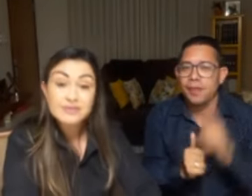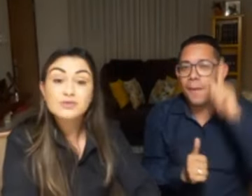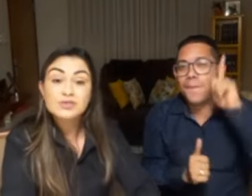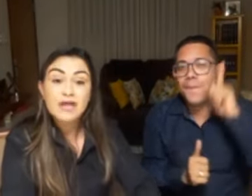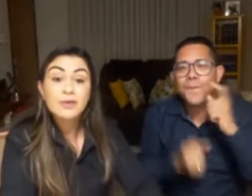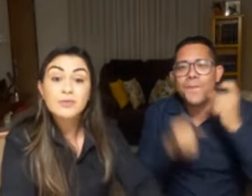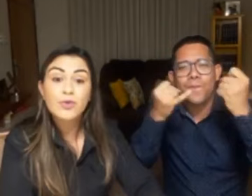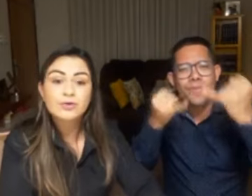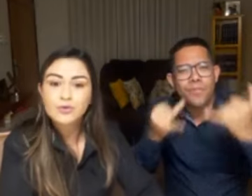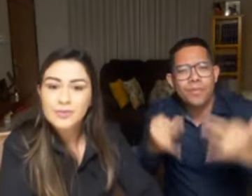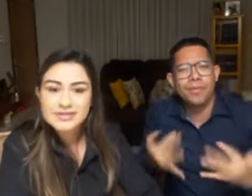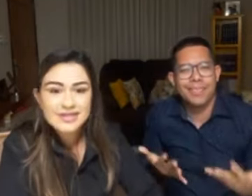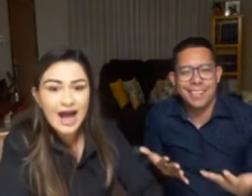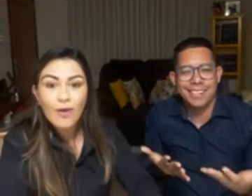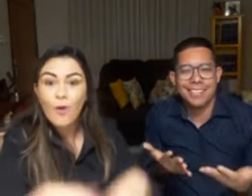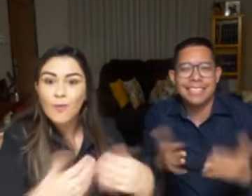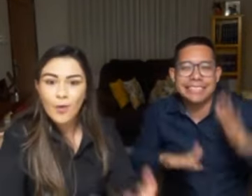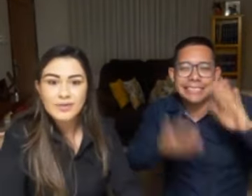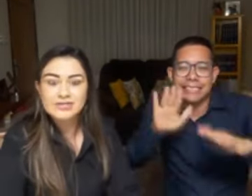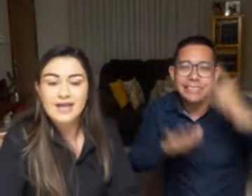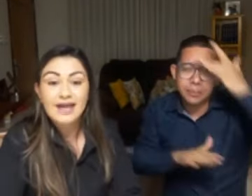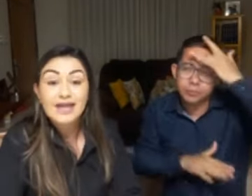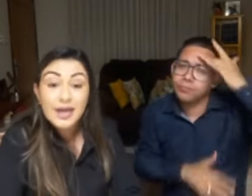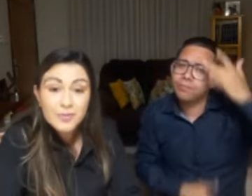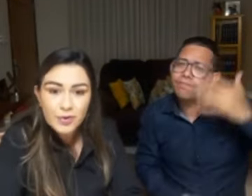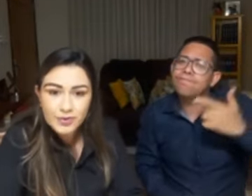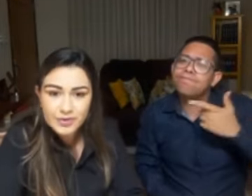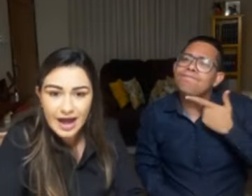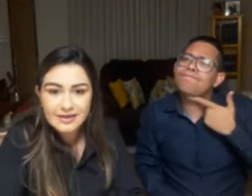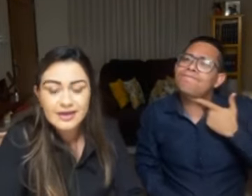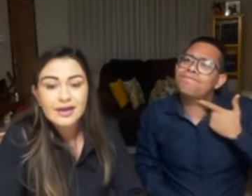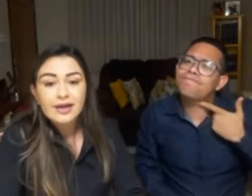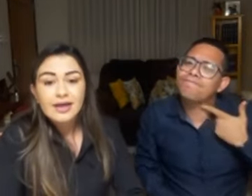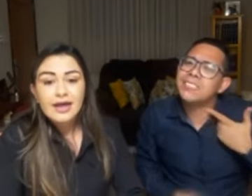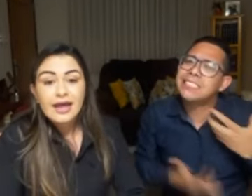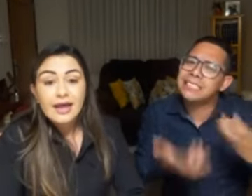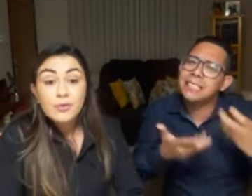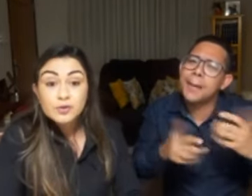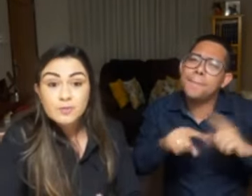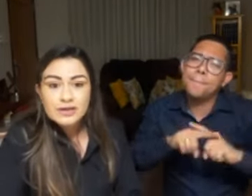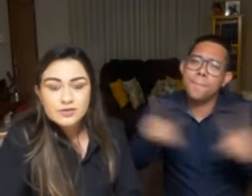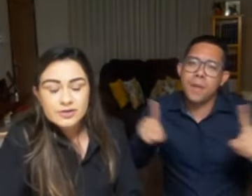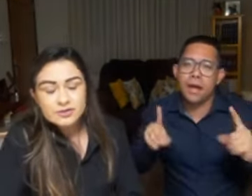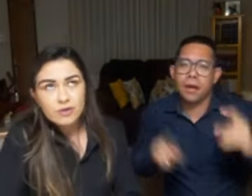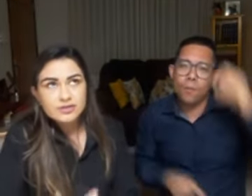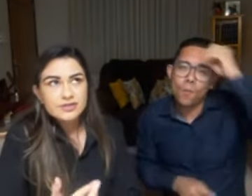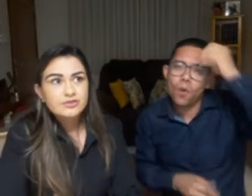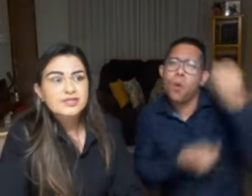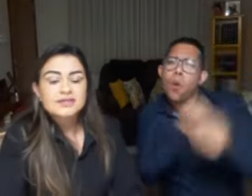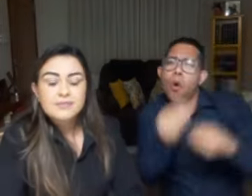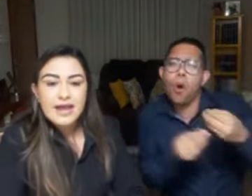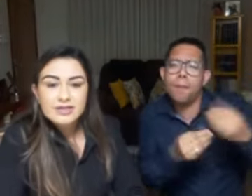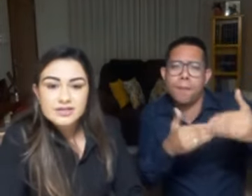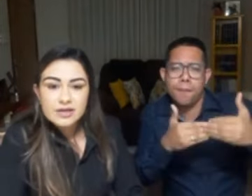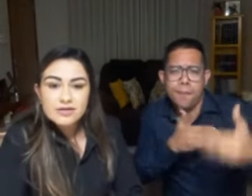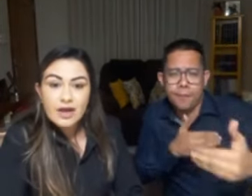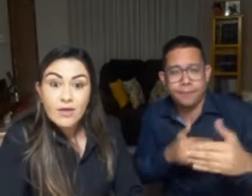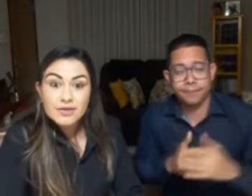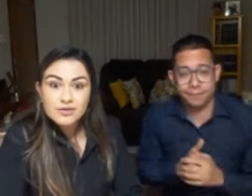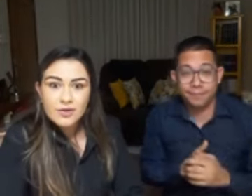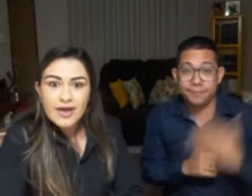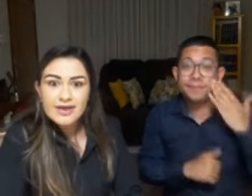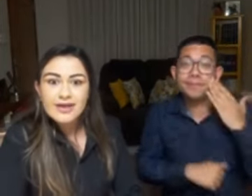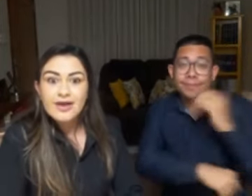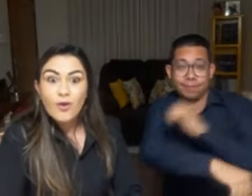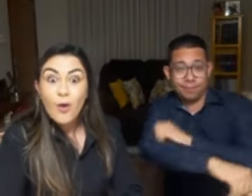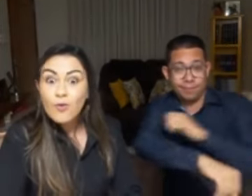mas não sabem por onde começar, como começar, quem procurar, né? Muitos pastores, igual o Gesiel disse, a Assembleia de Deus, ela